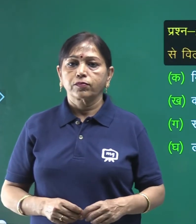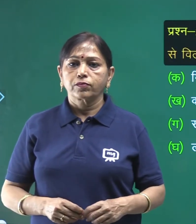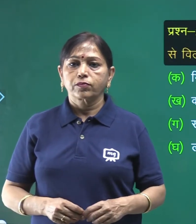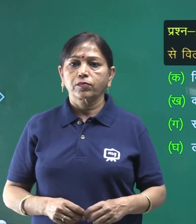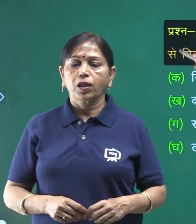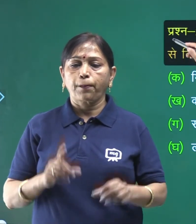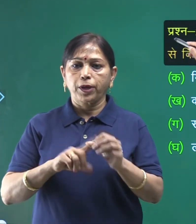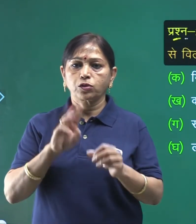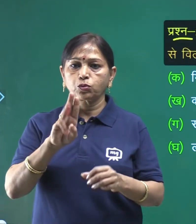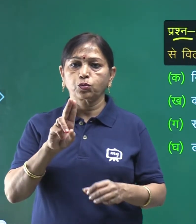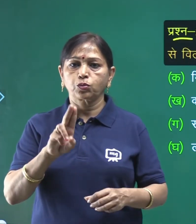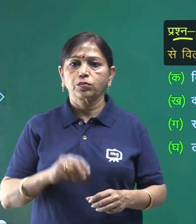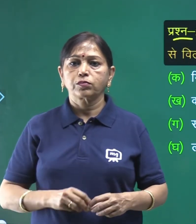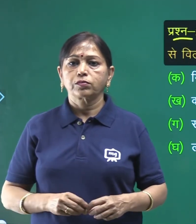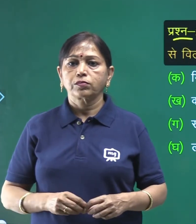प्रश्न 2,